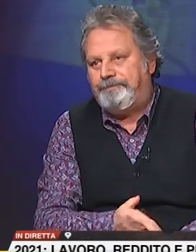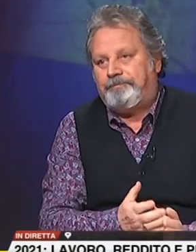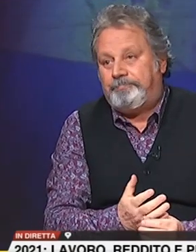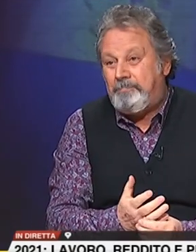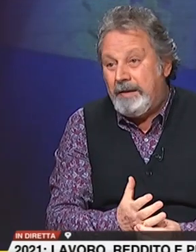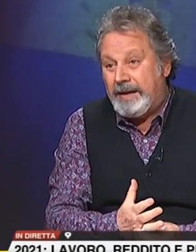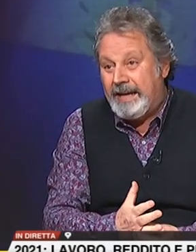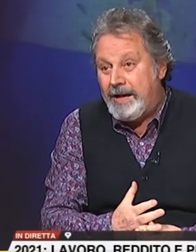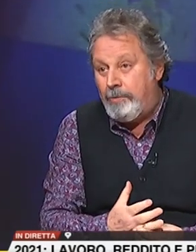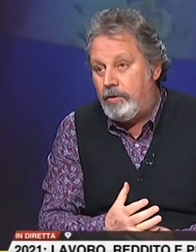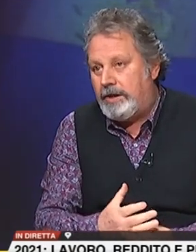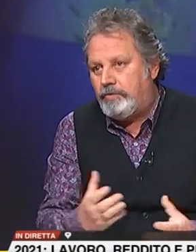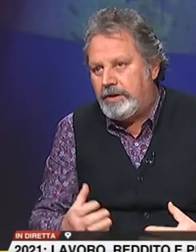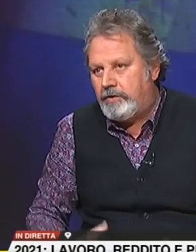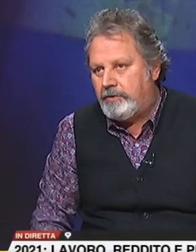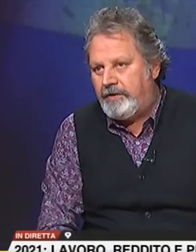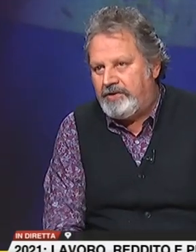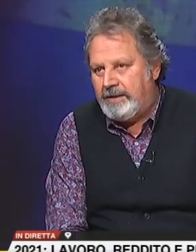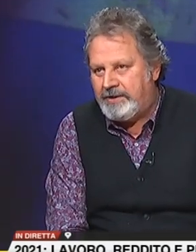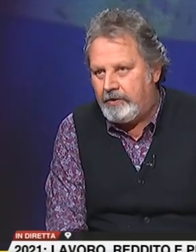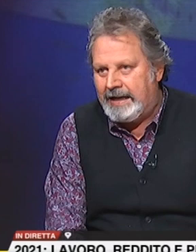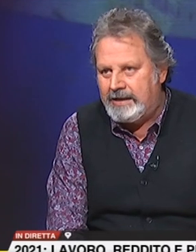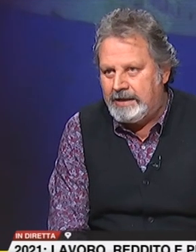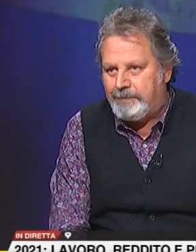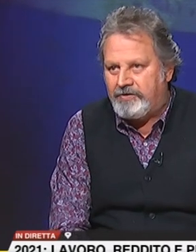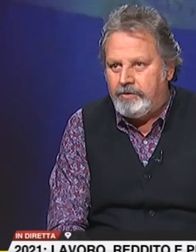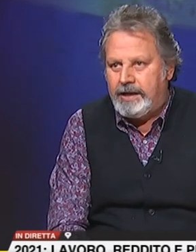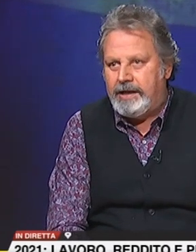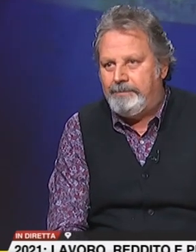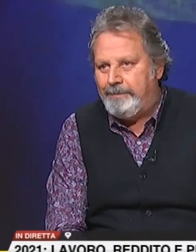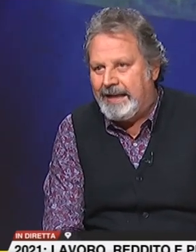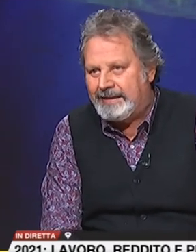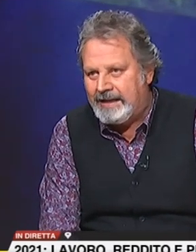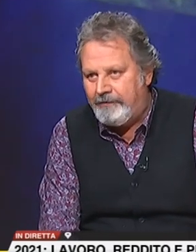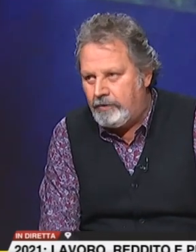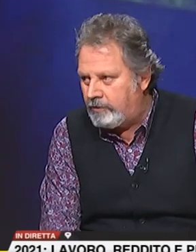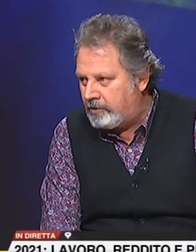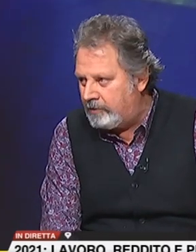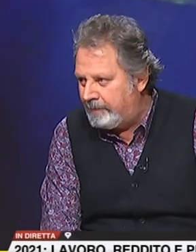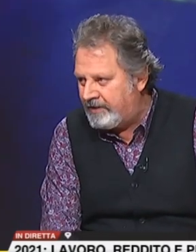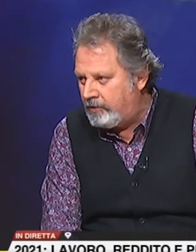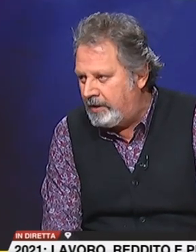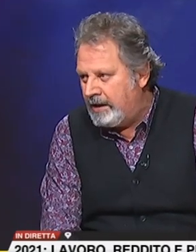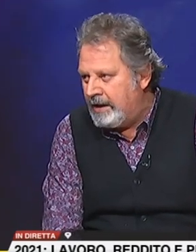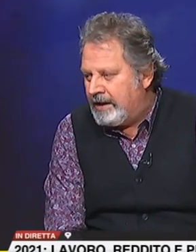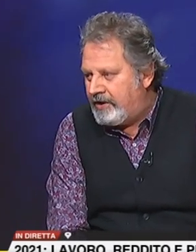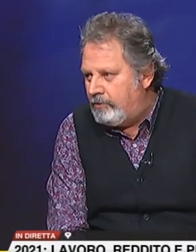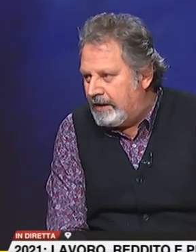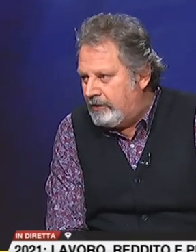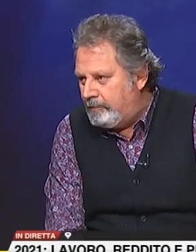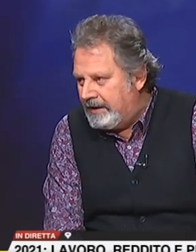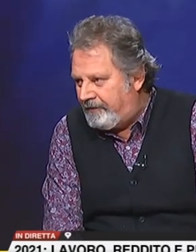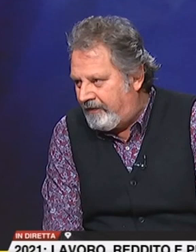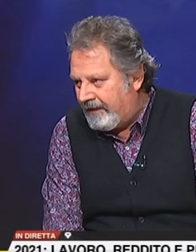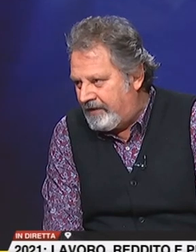sempre, perché abbiamo in tutti i nostri uffici dei pensionati delle persone preparate che fanno il controllo delle pensioni, se uno